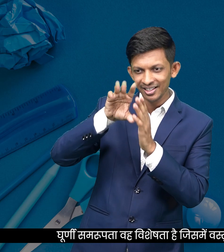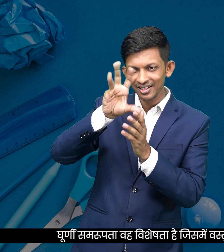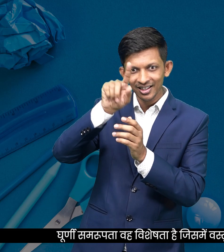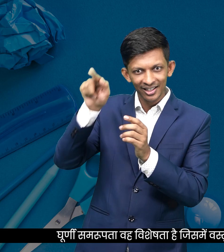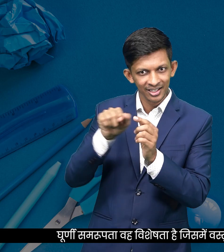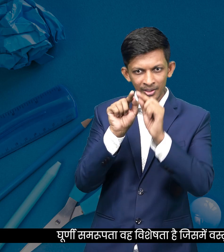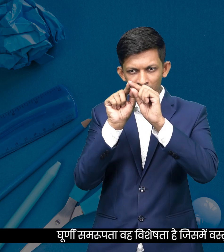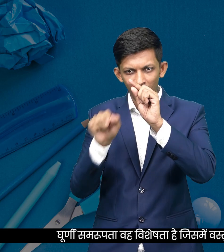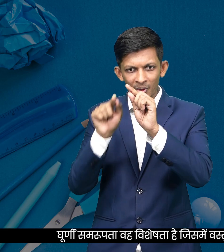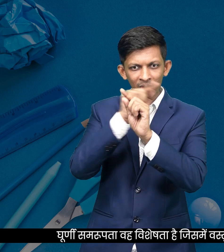समान दिखती है।